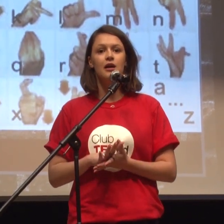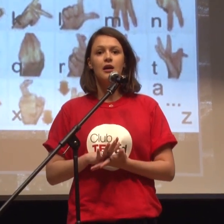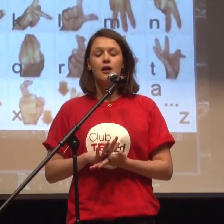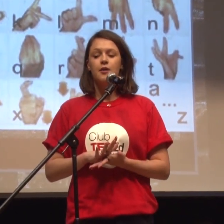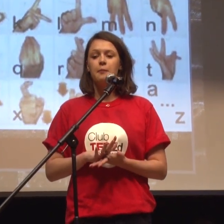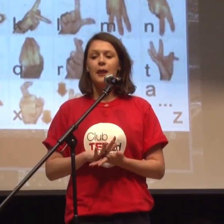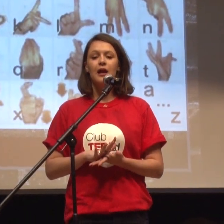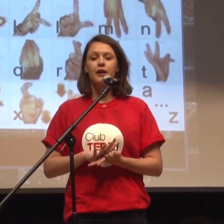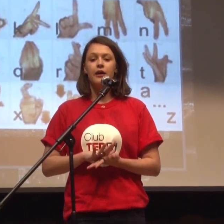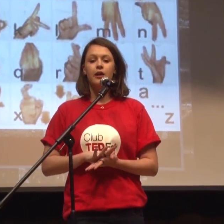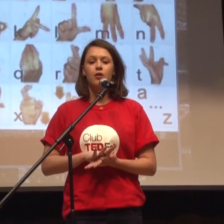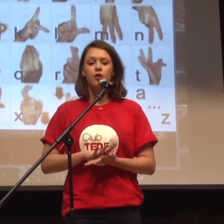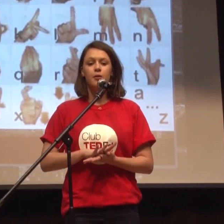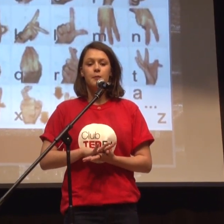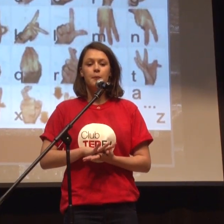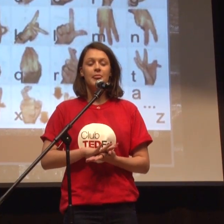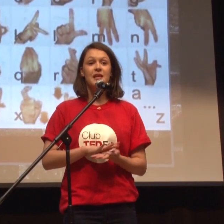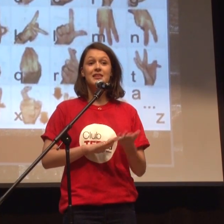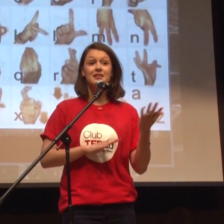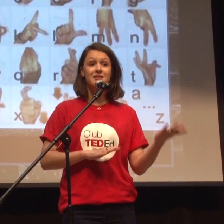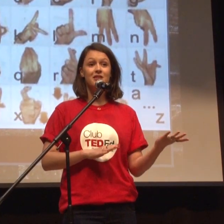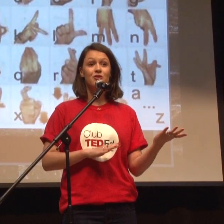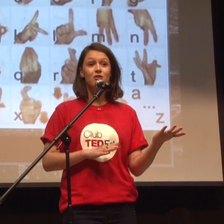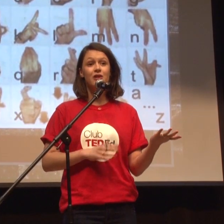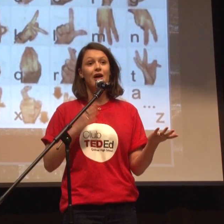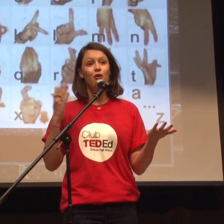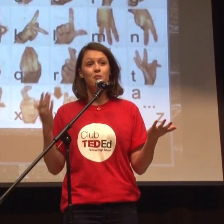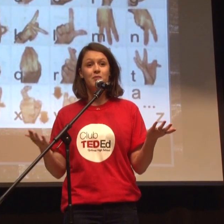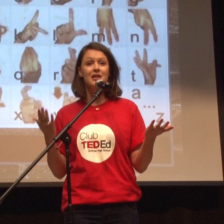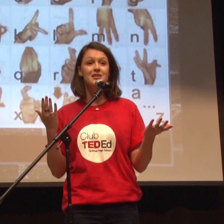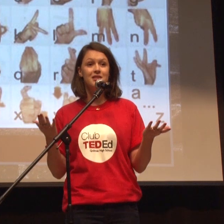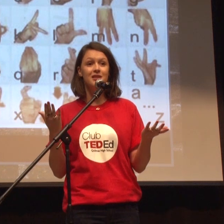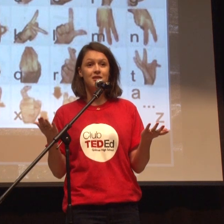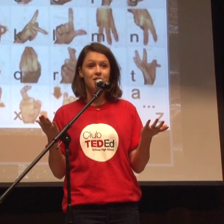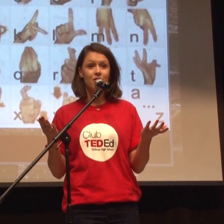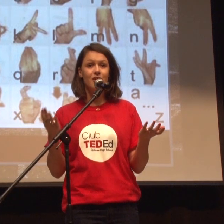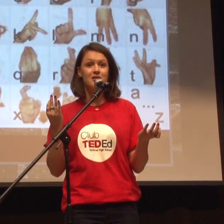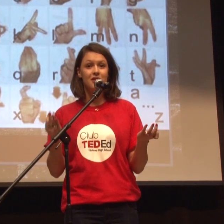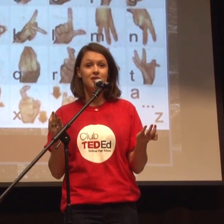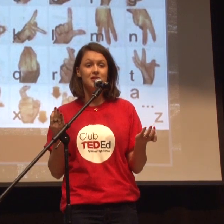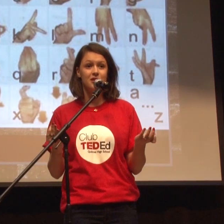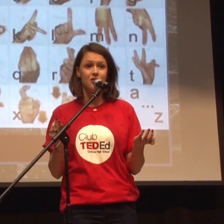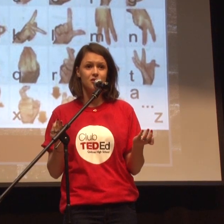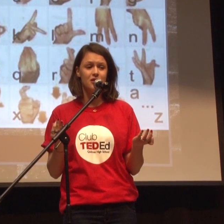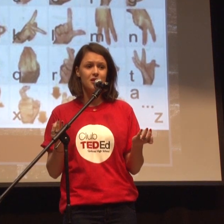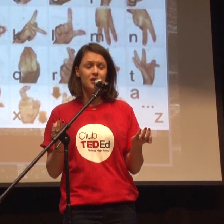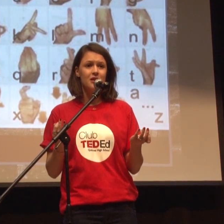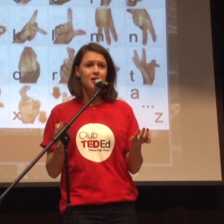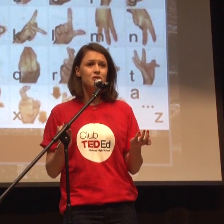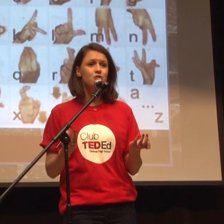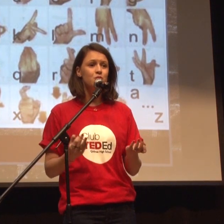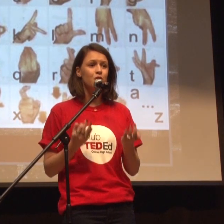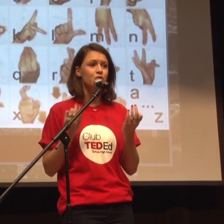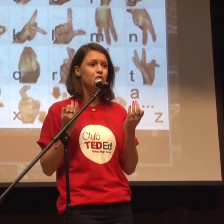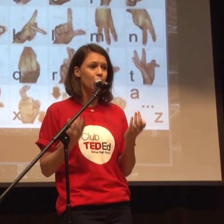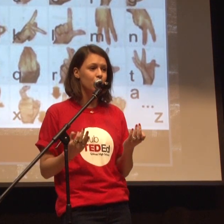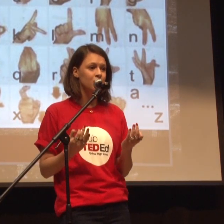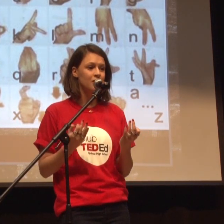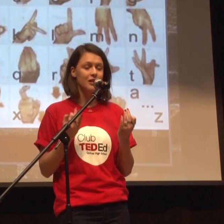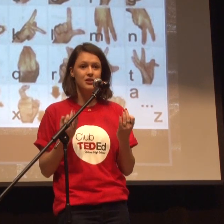alrededor de 700 a 2.100 niños recién nacidos. No son un montón de